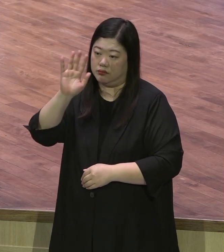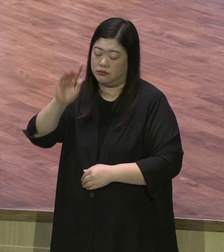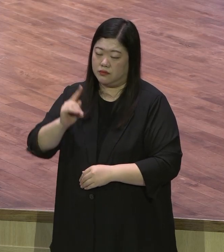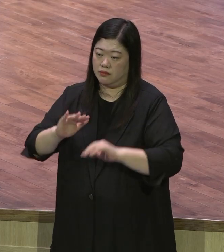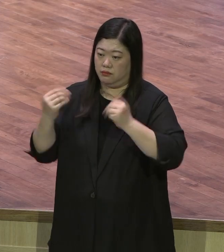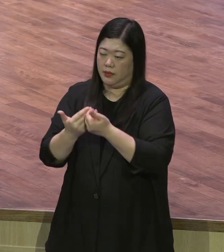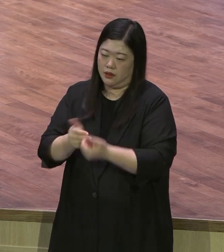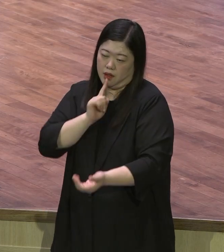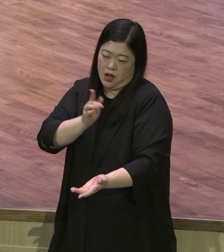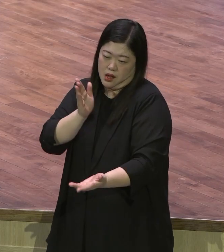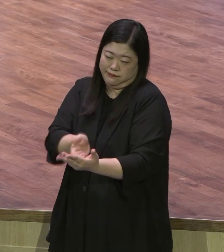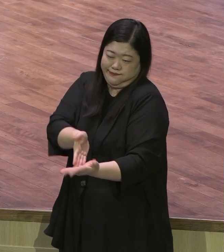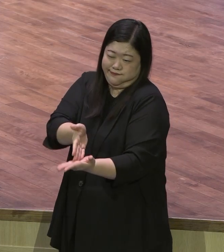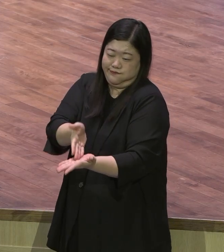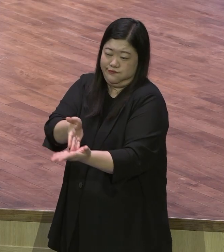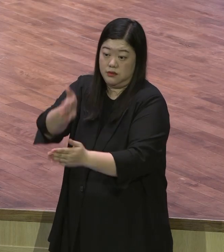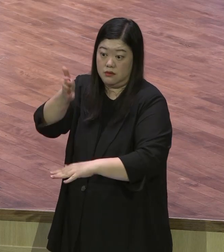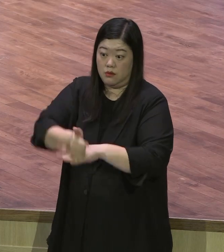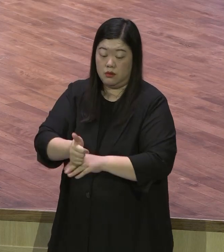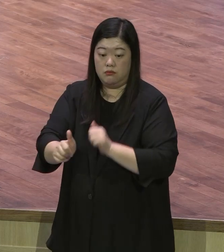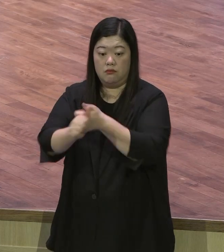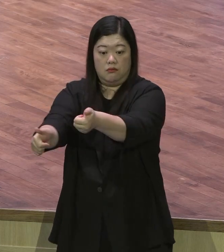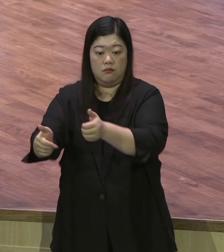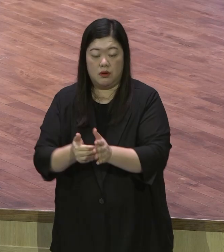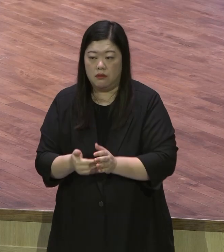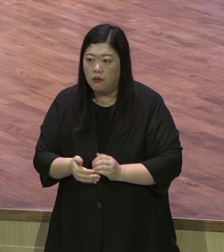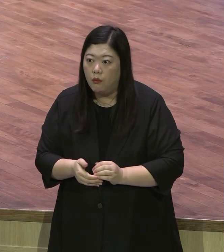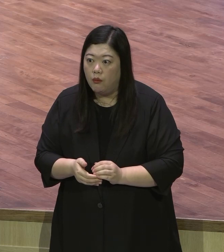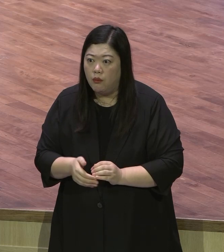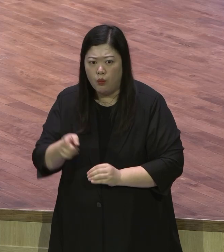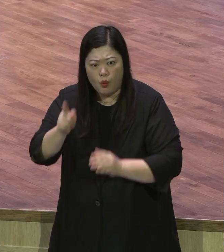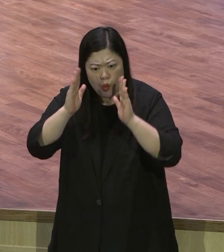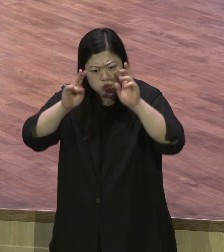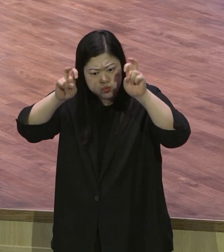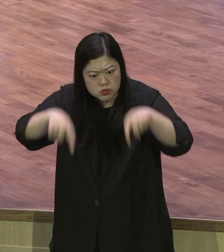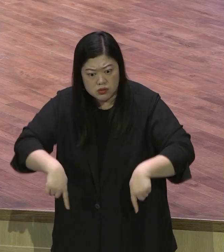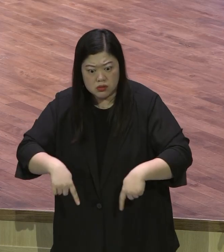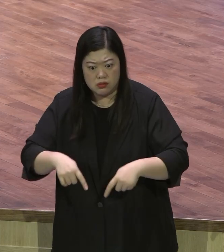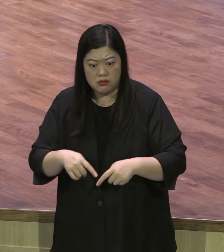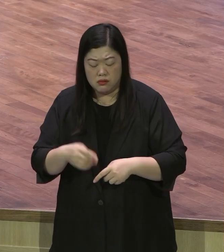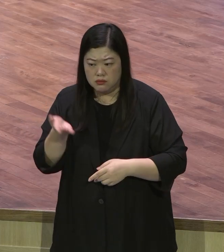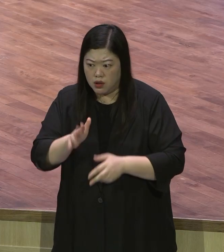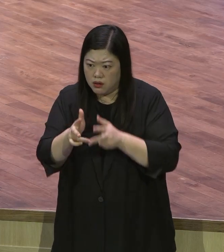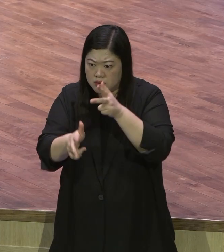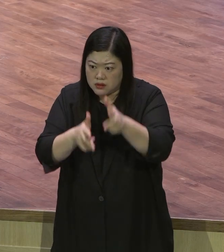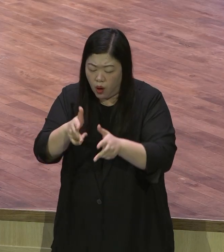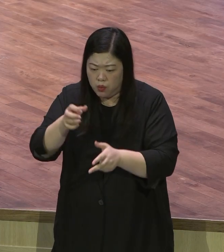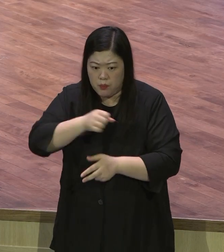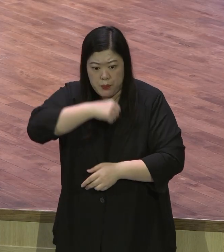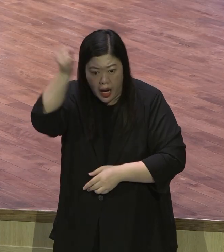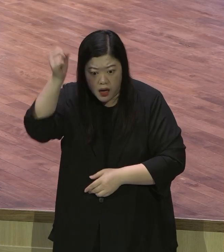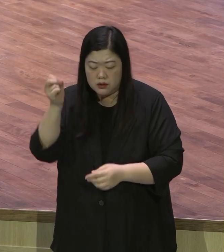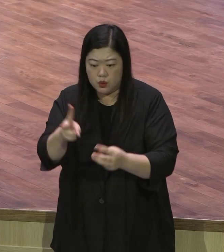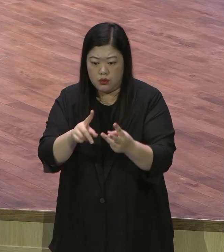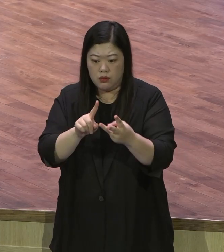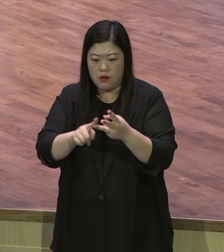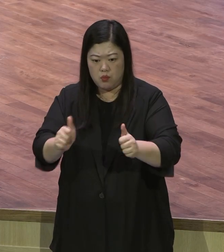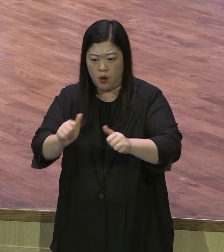여러분 하나님이 지혜와 지식을 주면요 세상에서 분별력이 생겨가지고 성공하게 되어